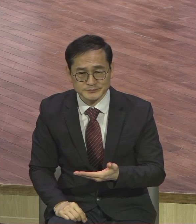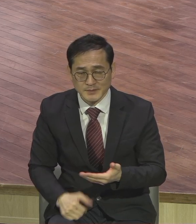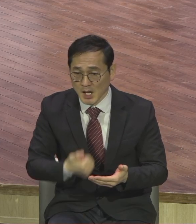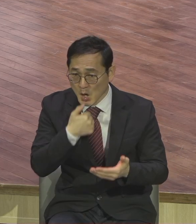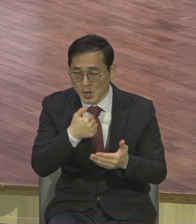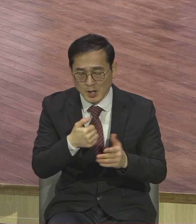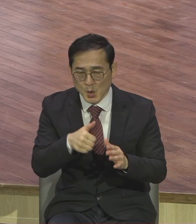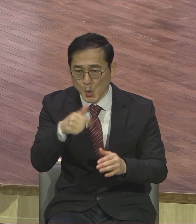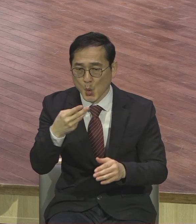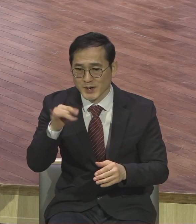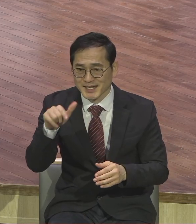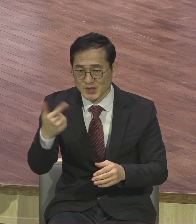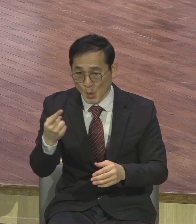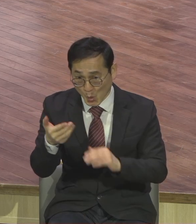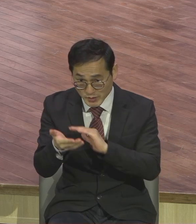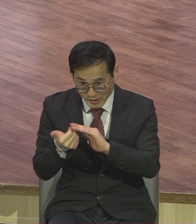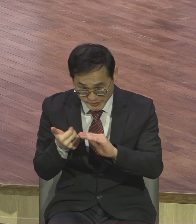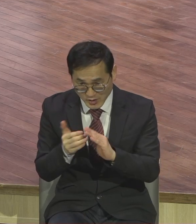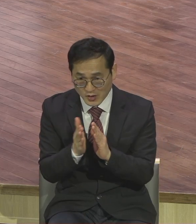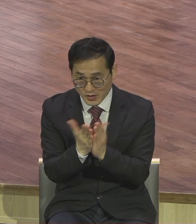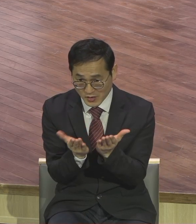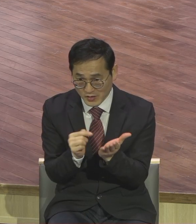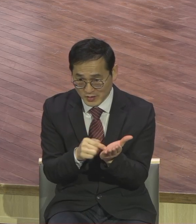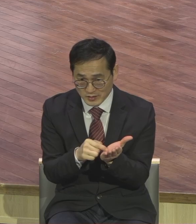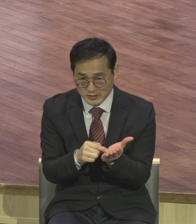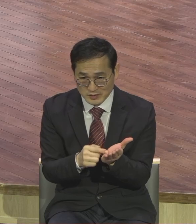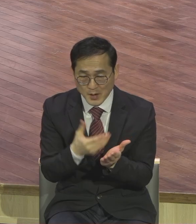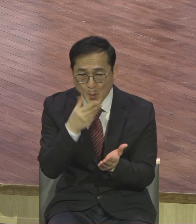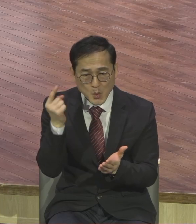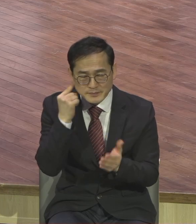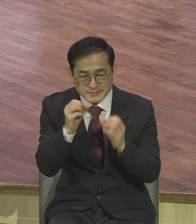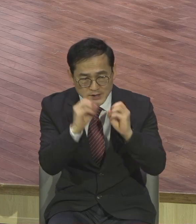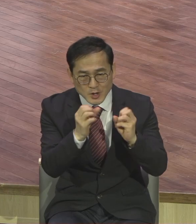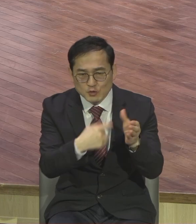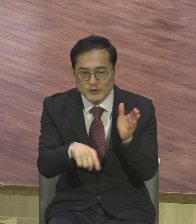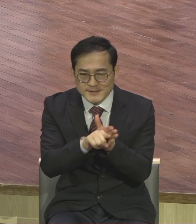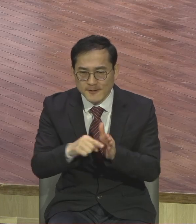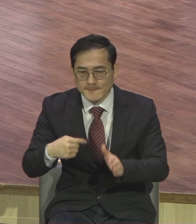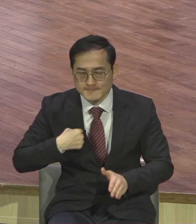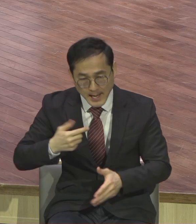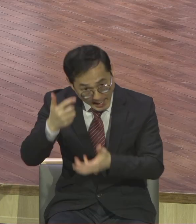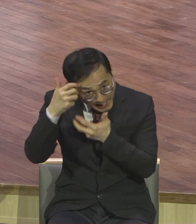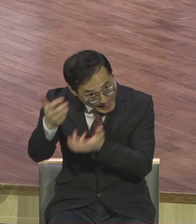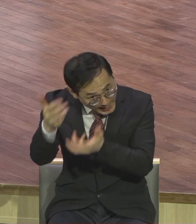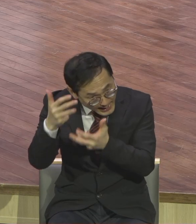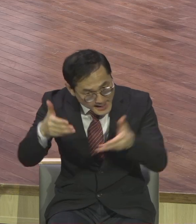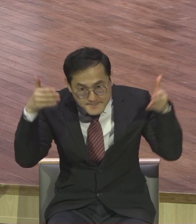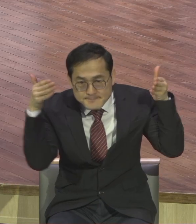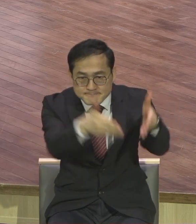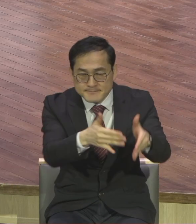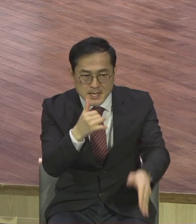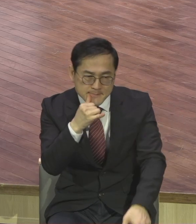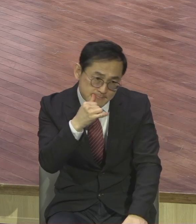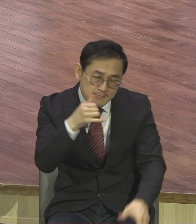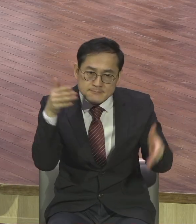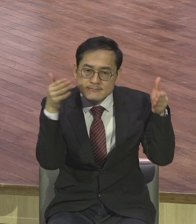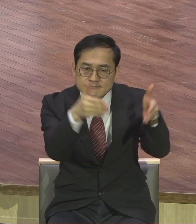5장 13절에 보면 복음 증거를 위해 자신은 완전히 미쳤다. 복음에 나는